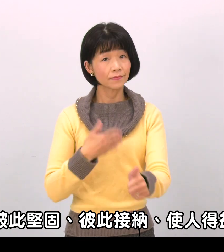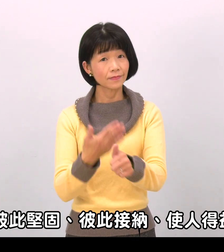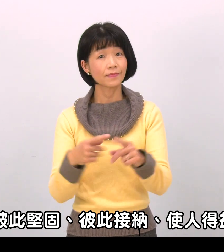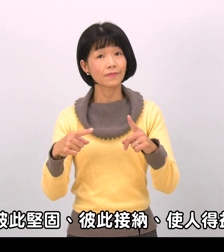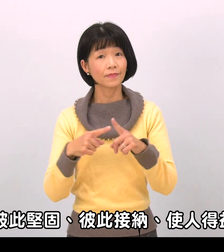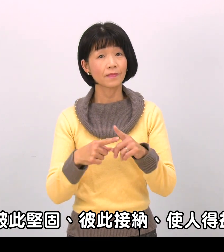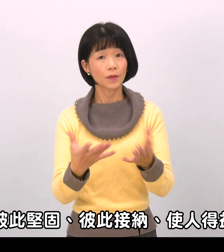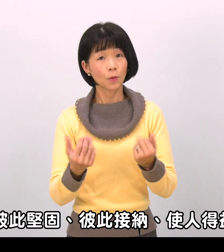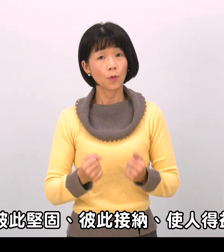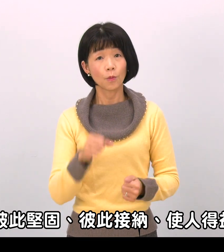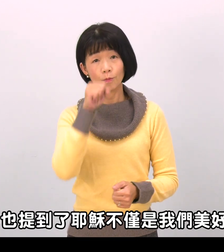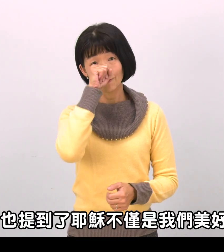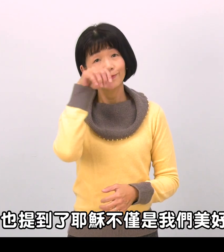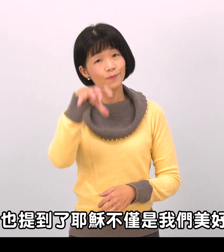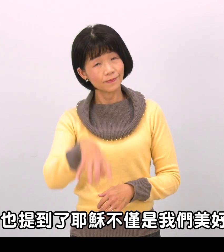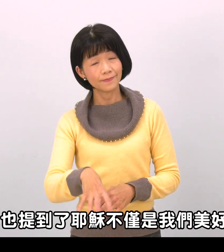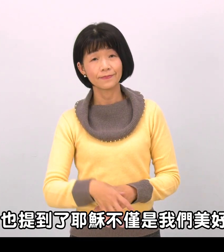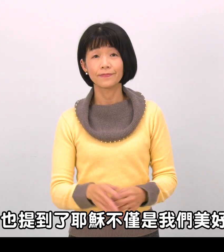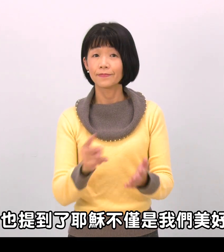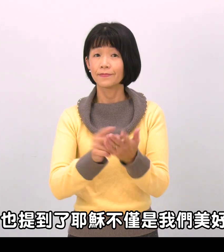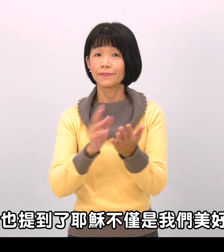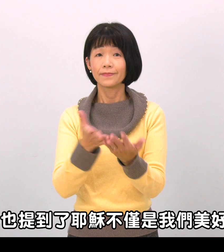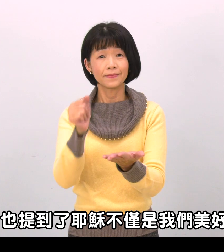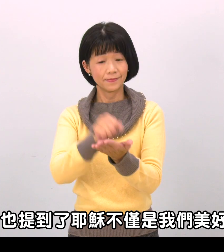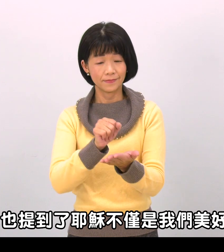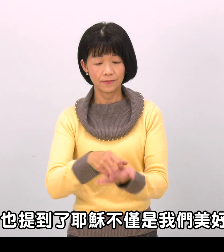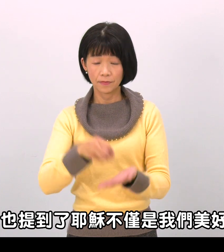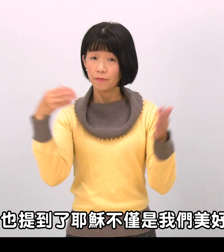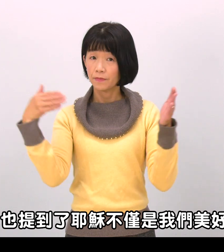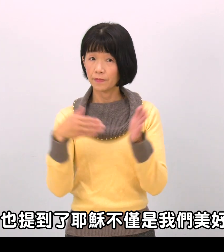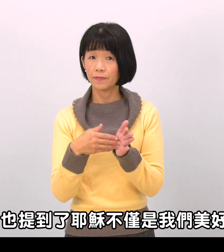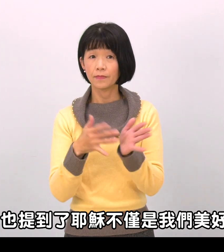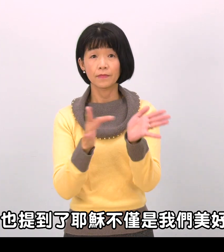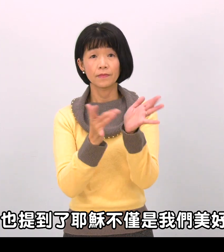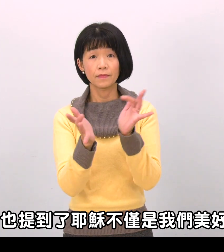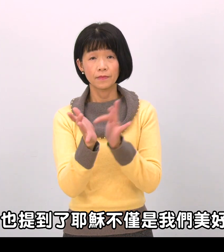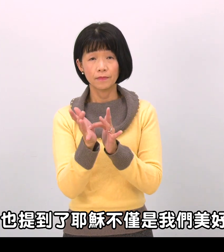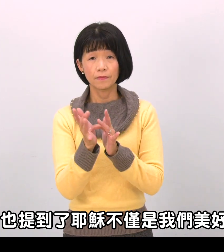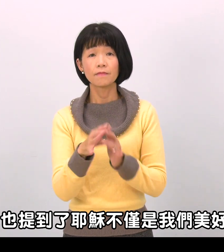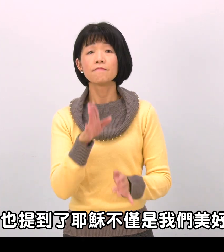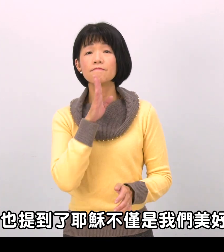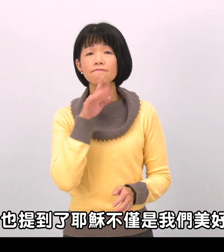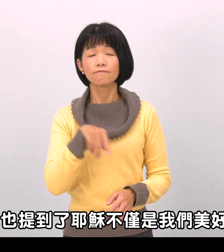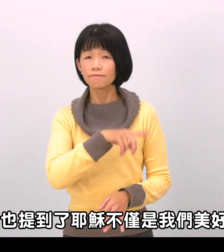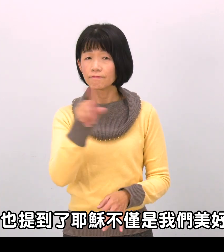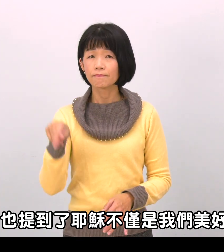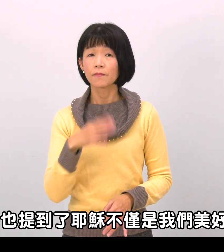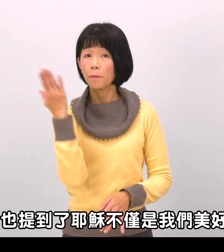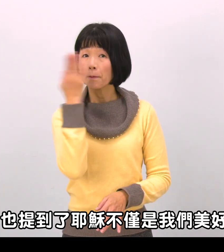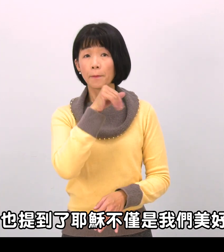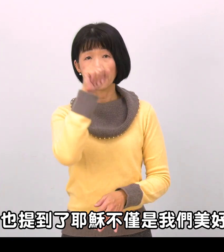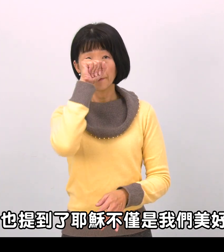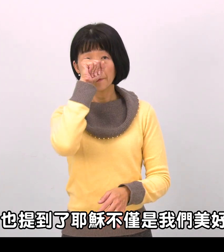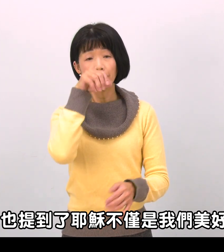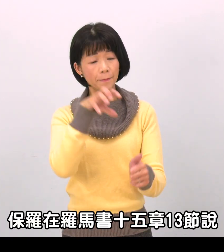处。经文中也提到了耶稣不仅是我们美好的榜样，保